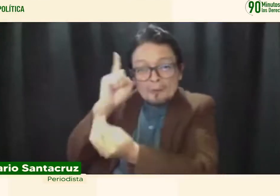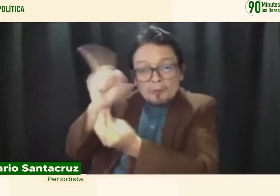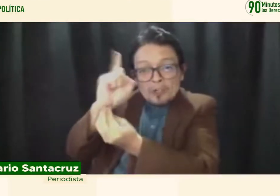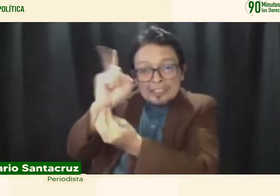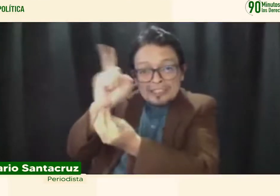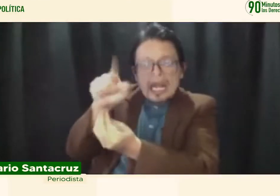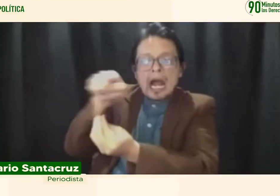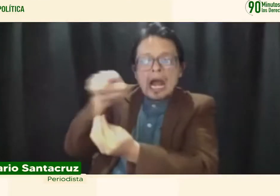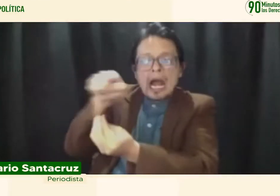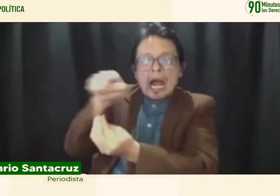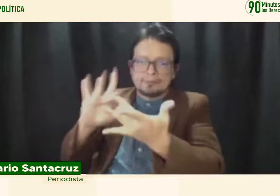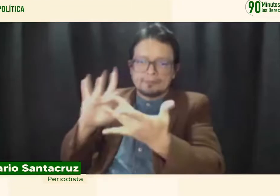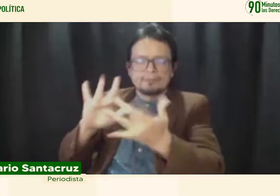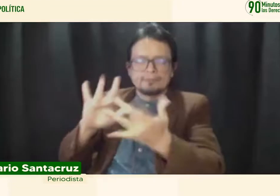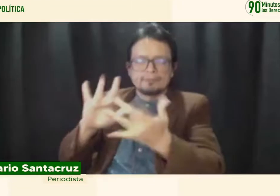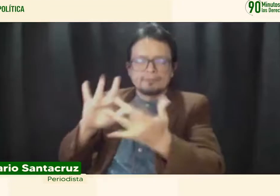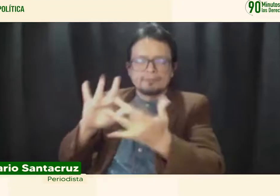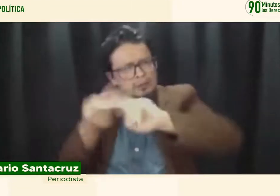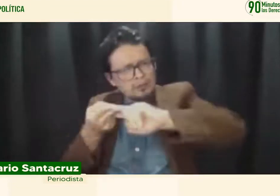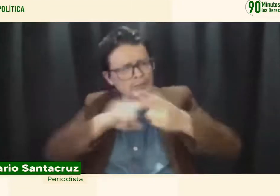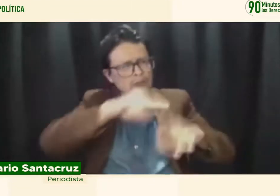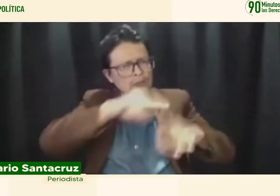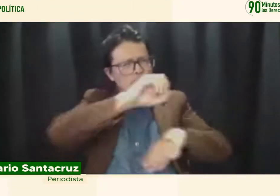estado entonces una organización